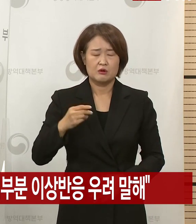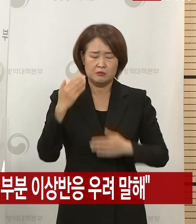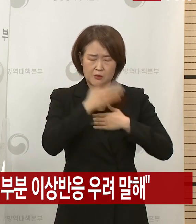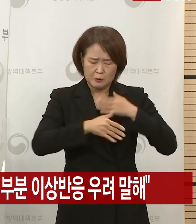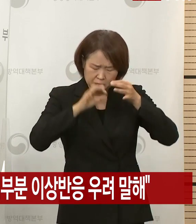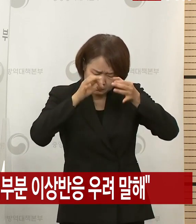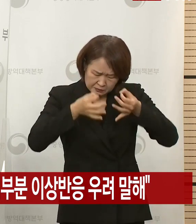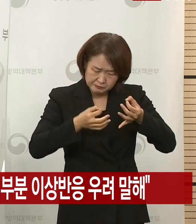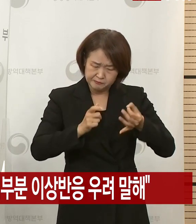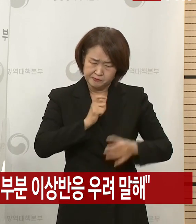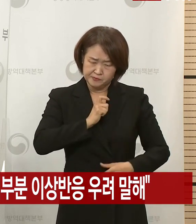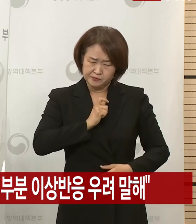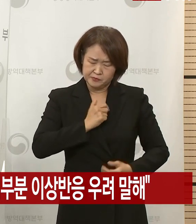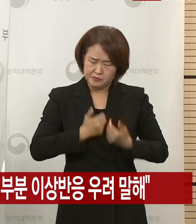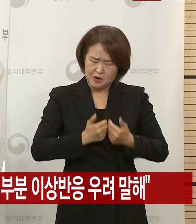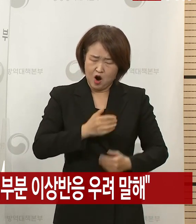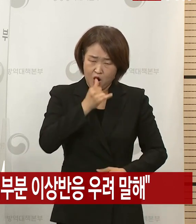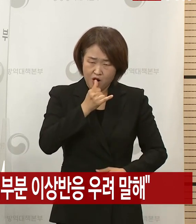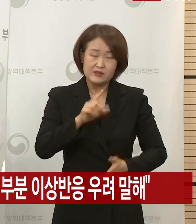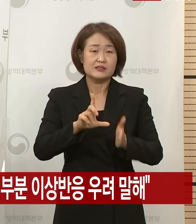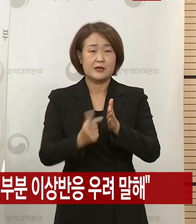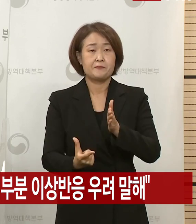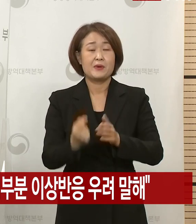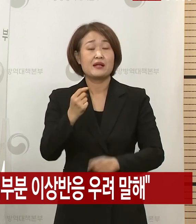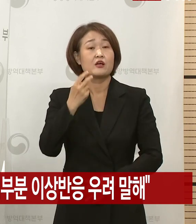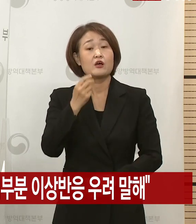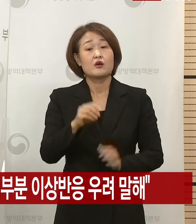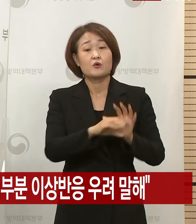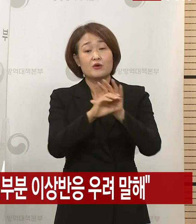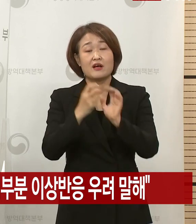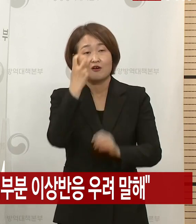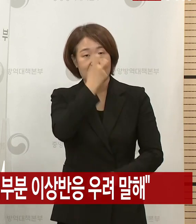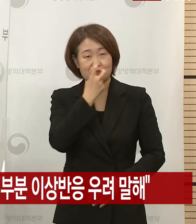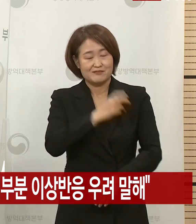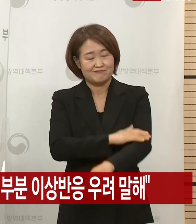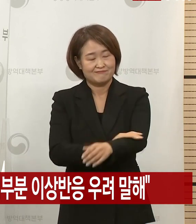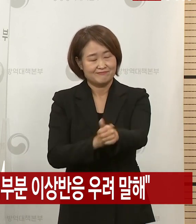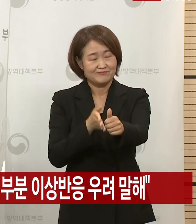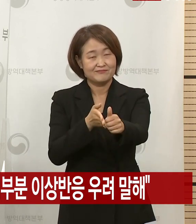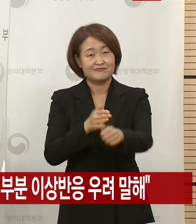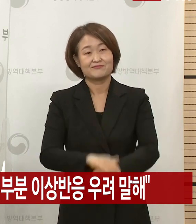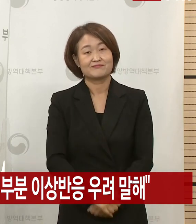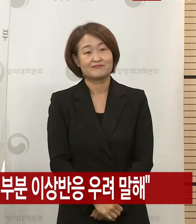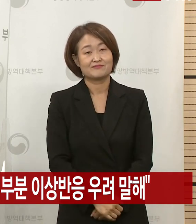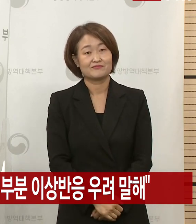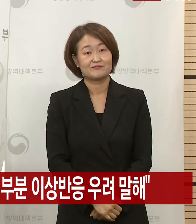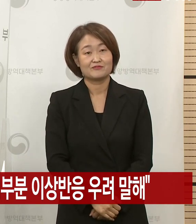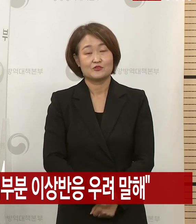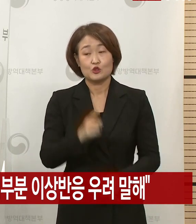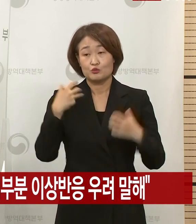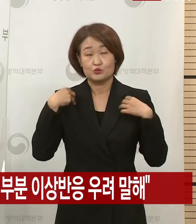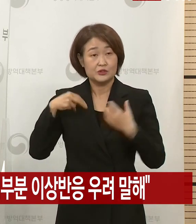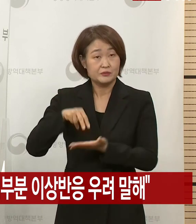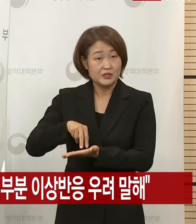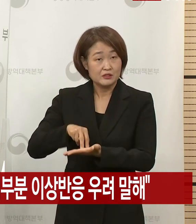시 즉시 검사받기를 생활화해 주시기를 거듭 당부드립니다. 방역당국 또한